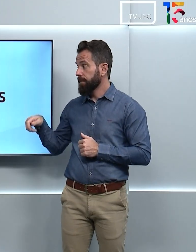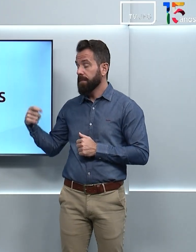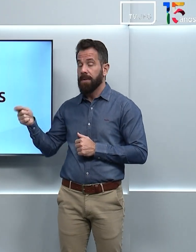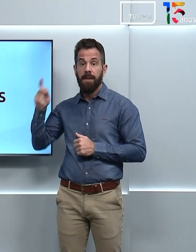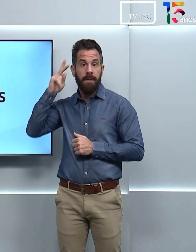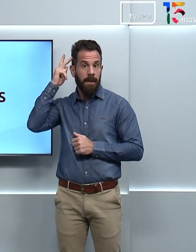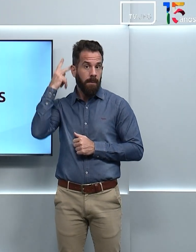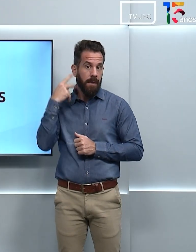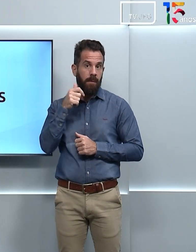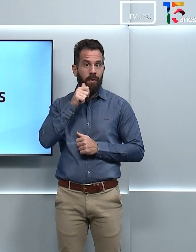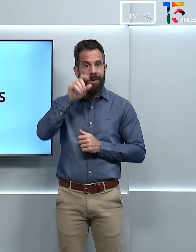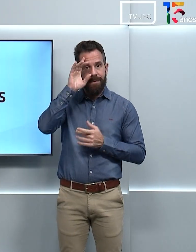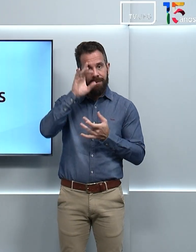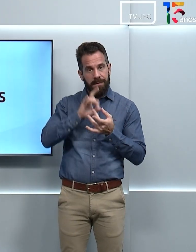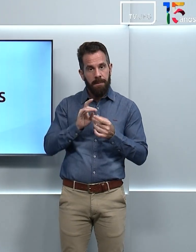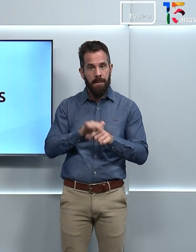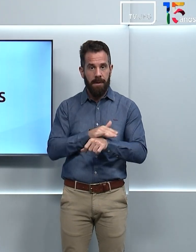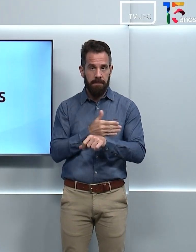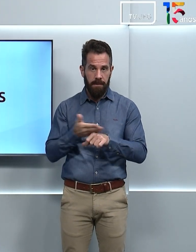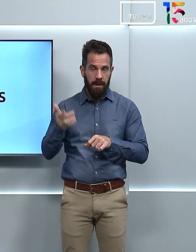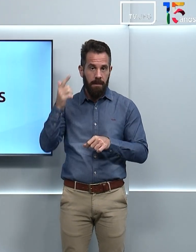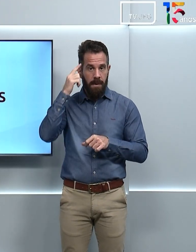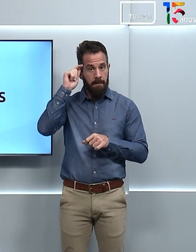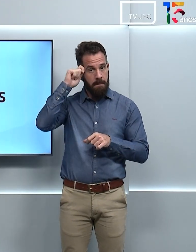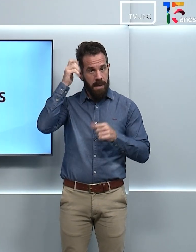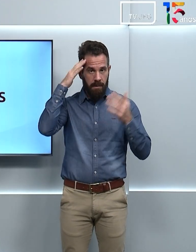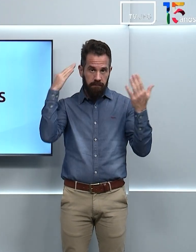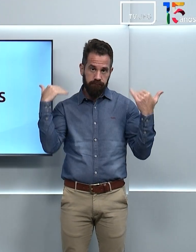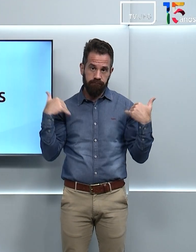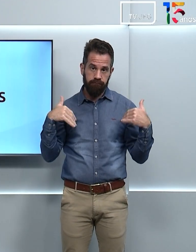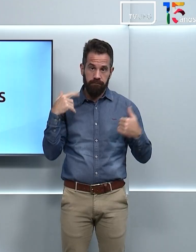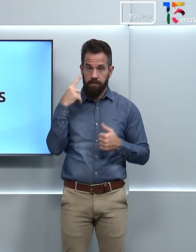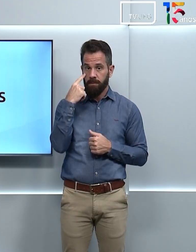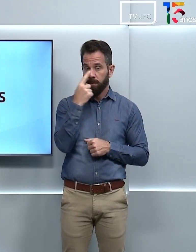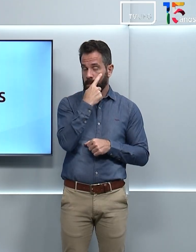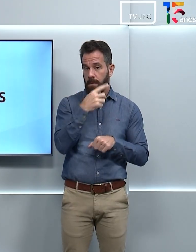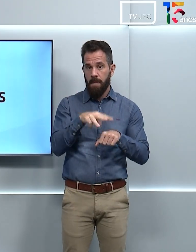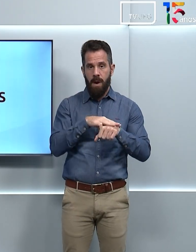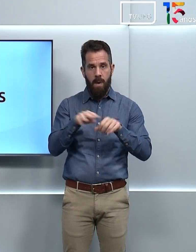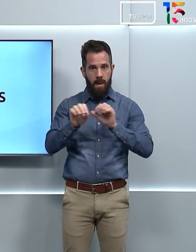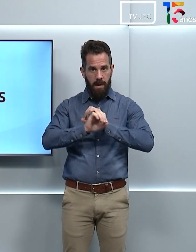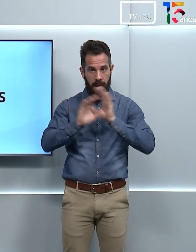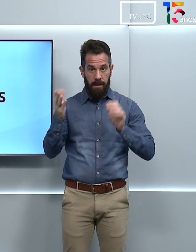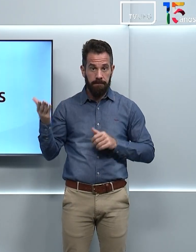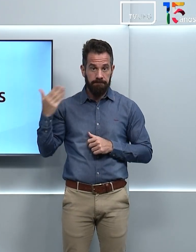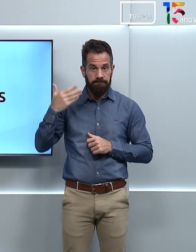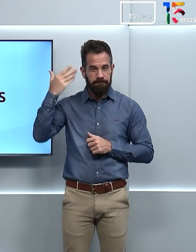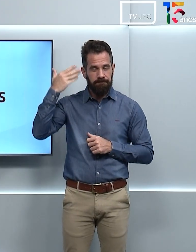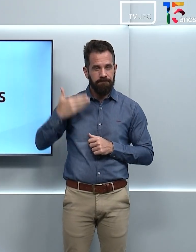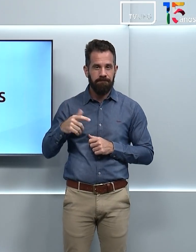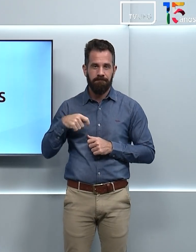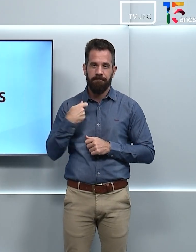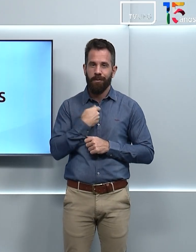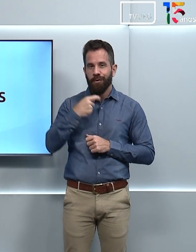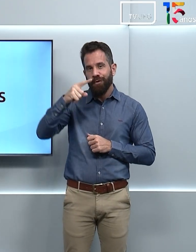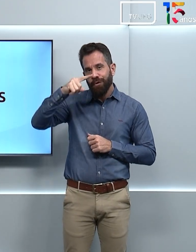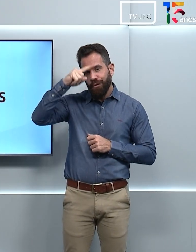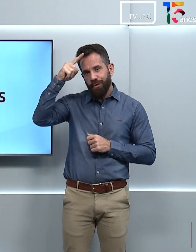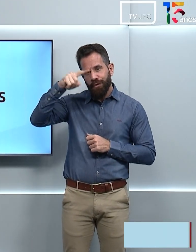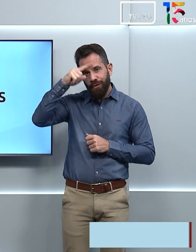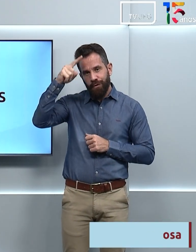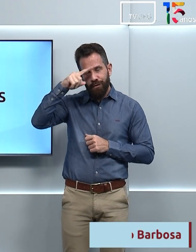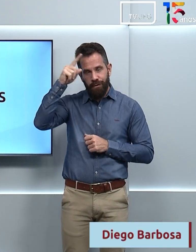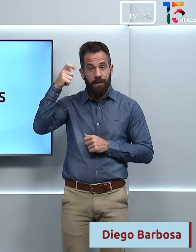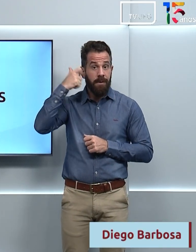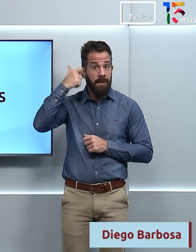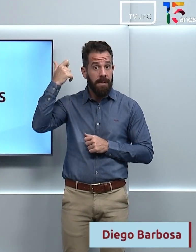de pele clara, tenho cabelos escuros, longos e lisos e olhos castanhos claros. À minha esquerda está o professor Diego Barbosa. Ele